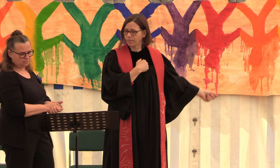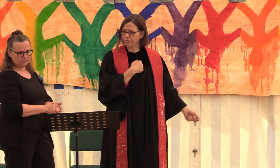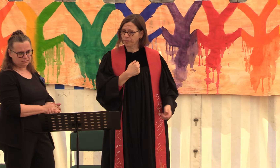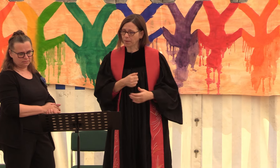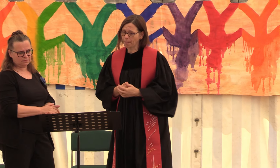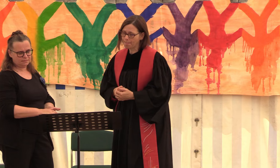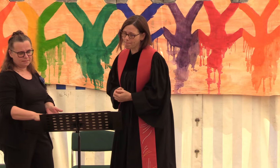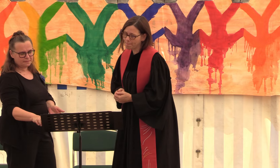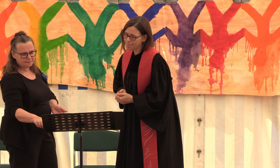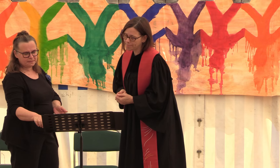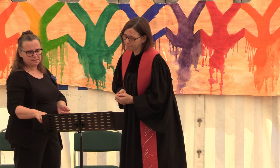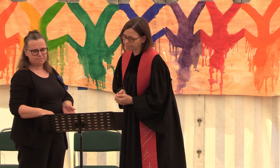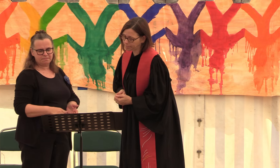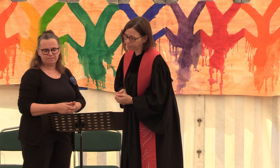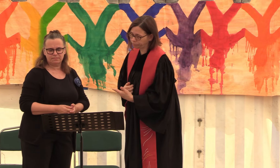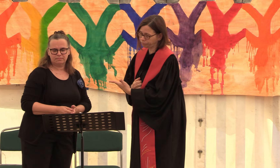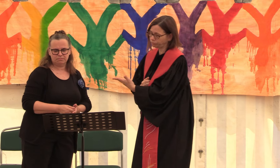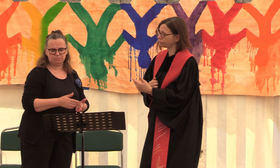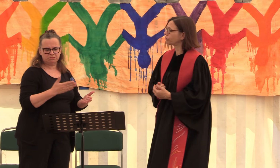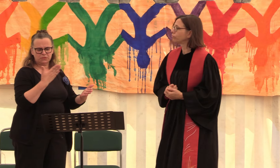Dort steht ein Mensch.